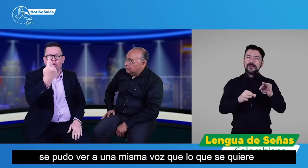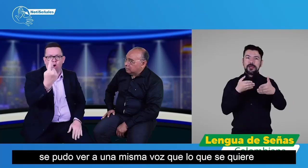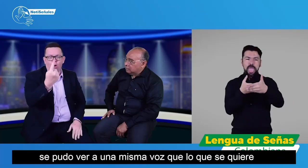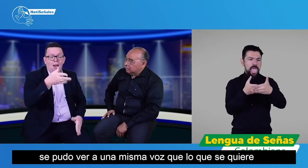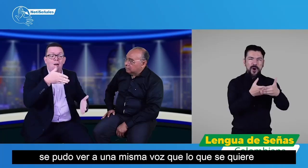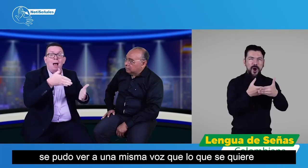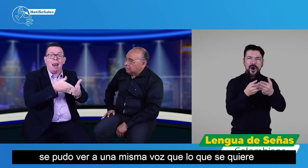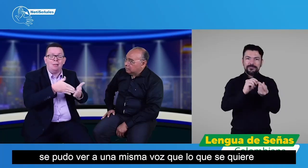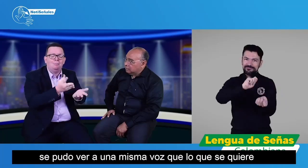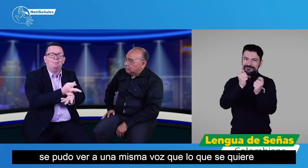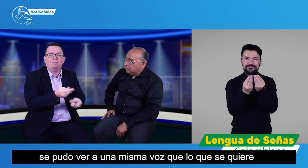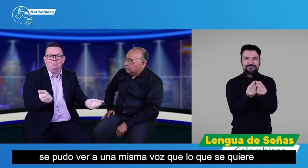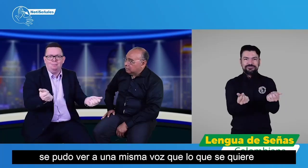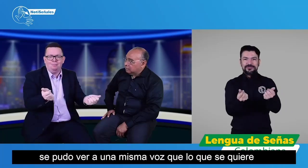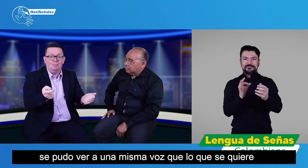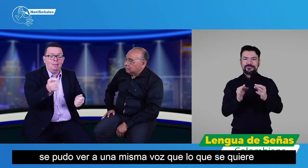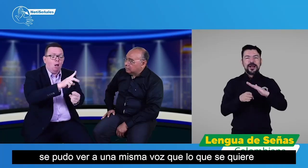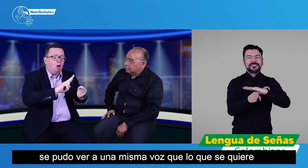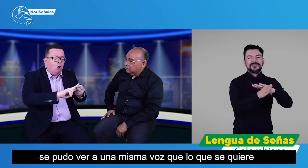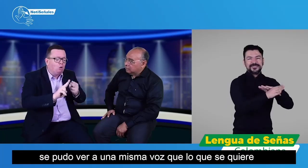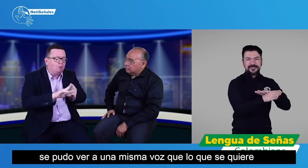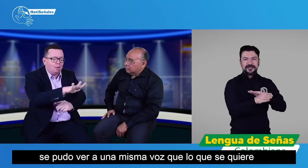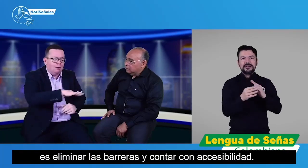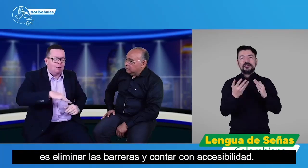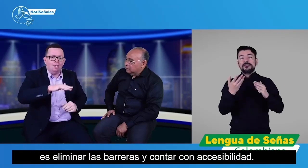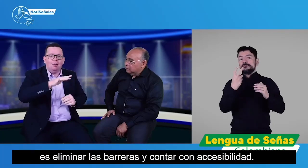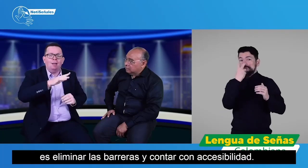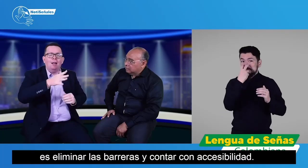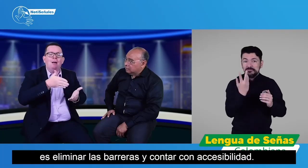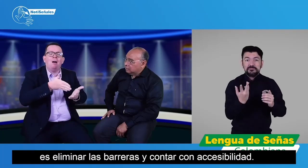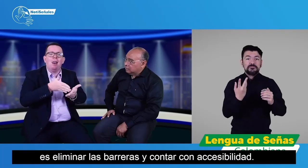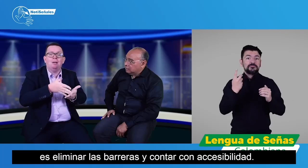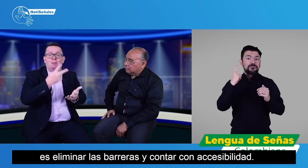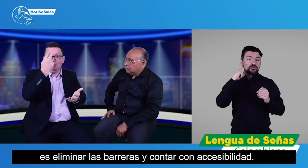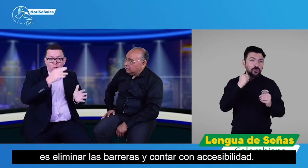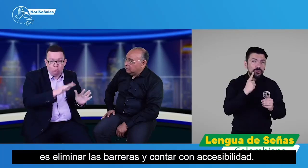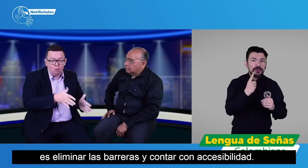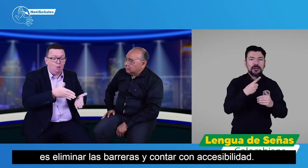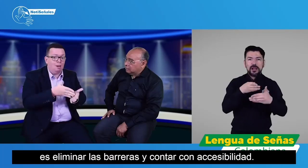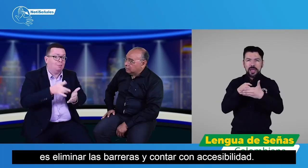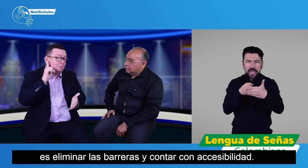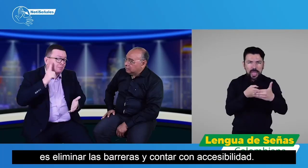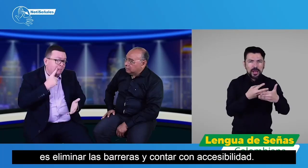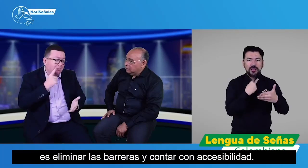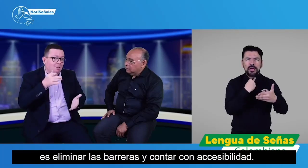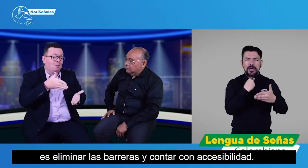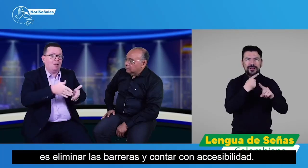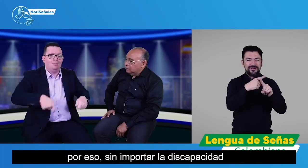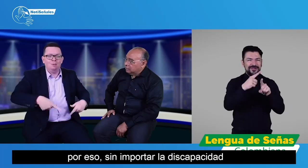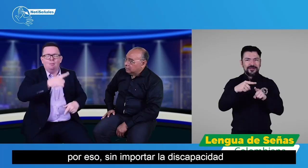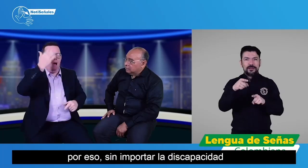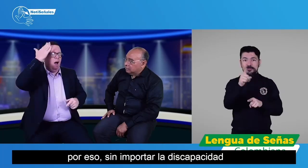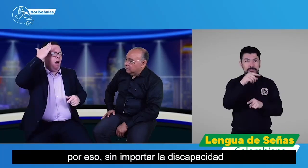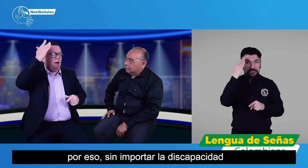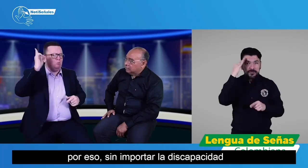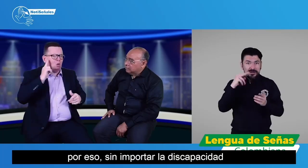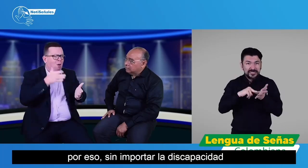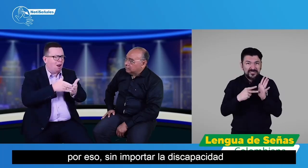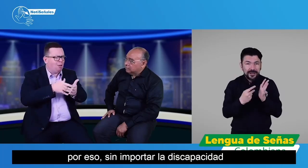voz, que lo que se quiere es eliminar las barreras y contar con accesibilidad. Por eso, sin